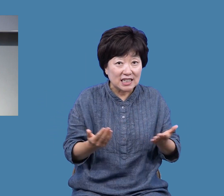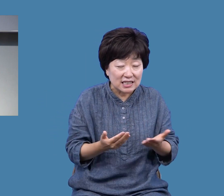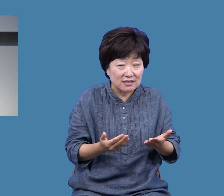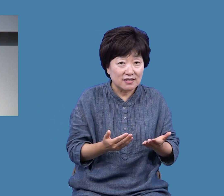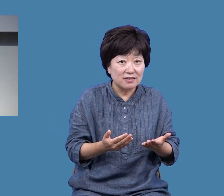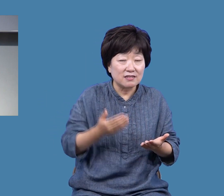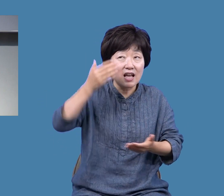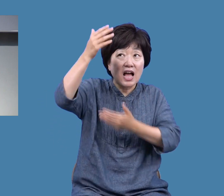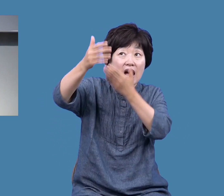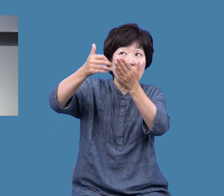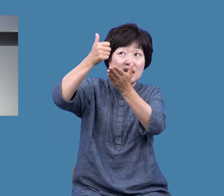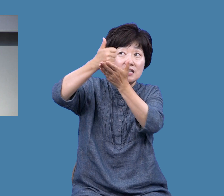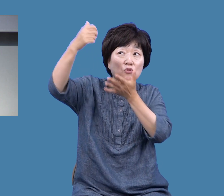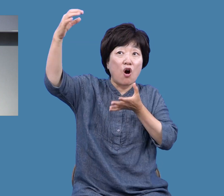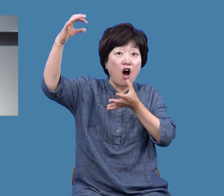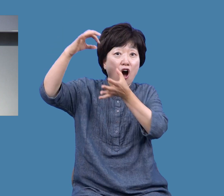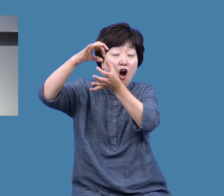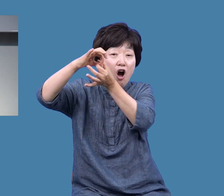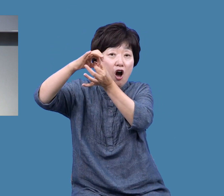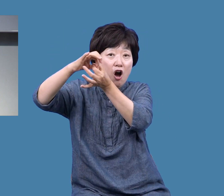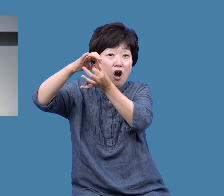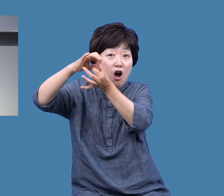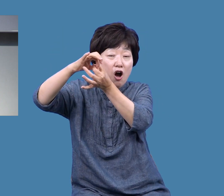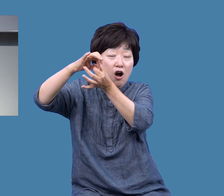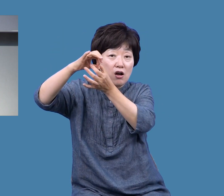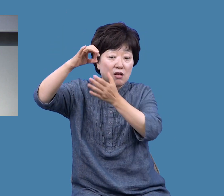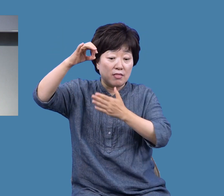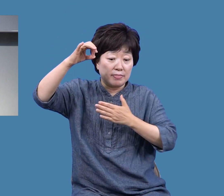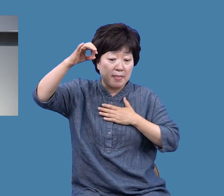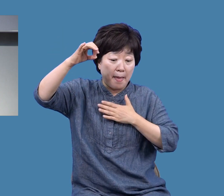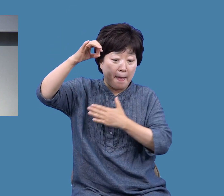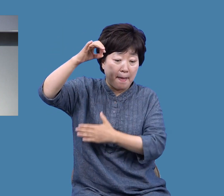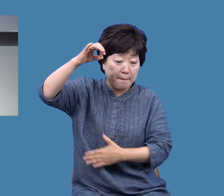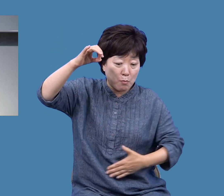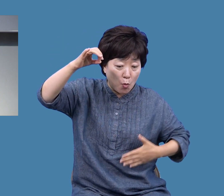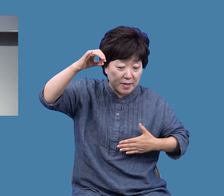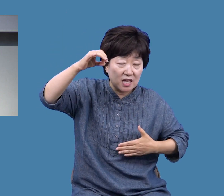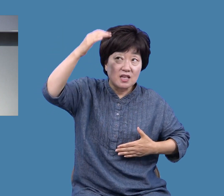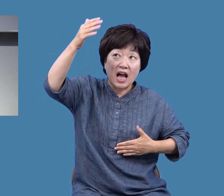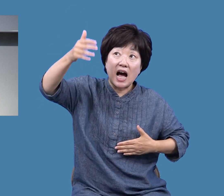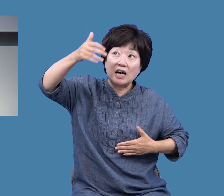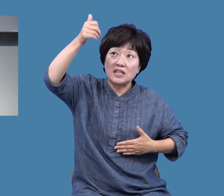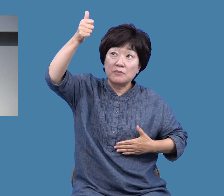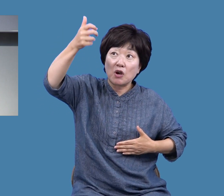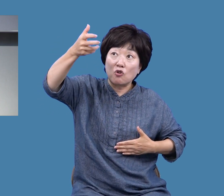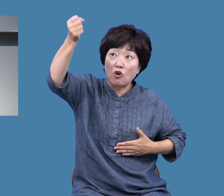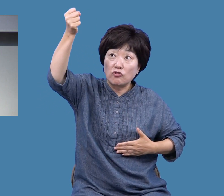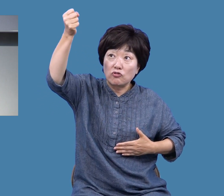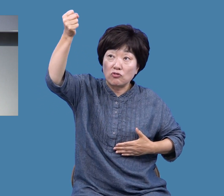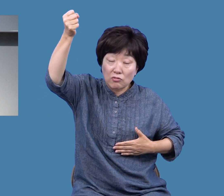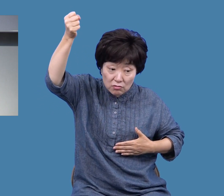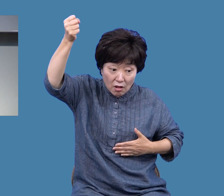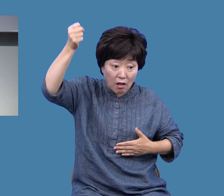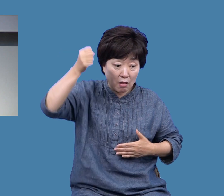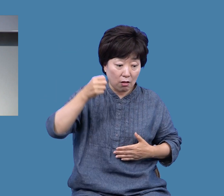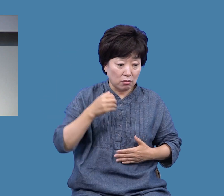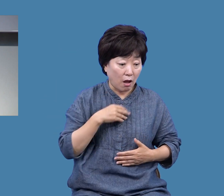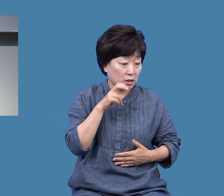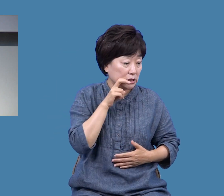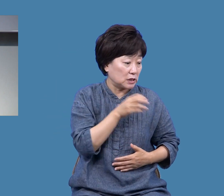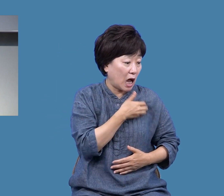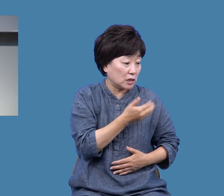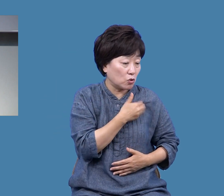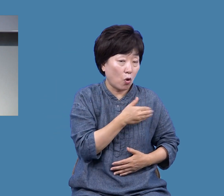사실은 하나님과 연결되어 있다는 거예요. 그래서 너희의 몸이 하나님의 전인데 창녀의 몸이 되겠느냐 이러고